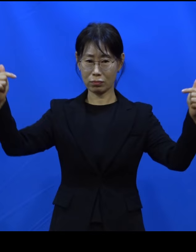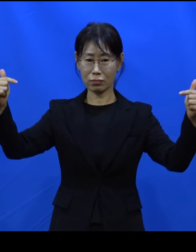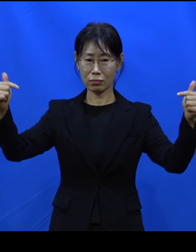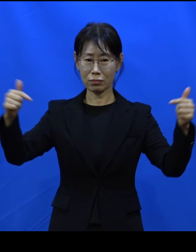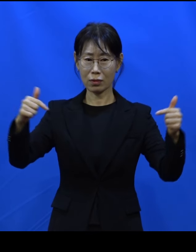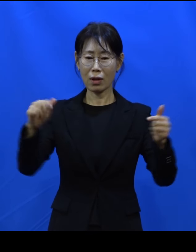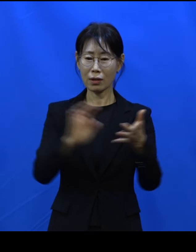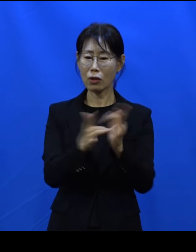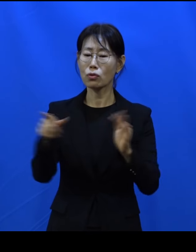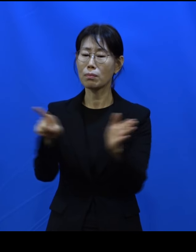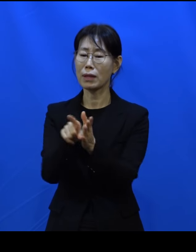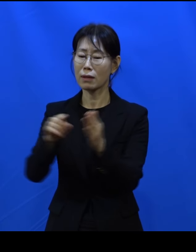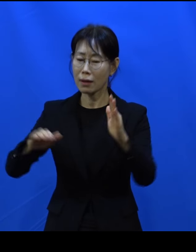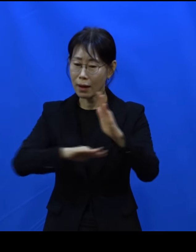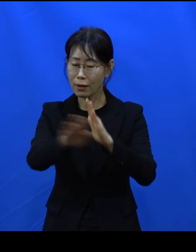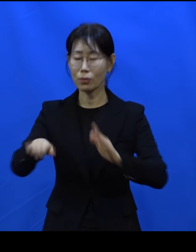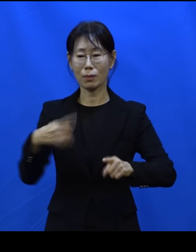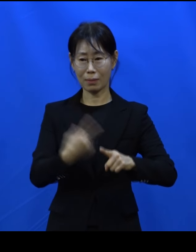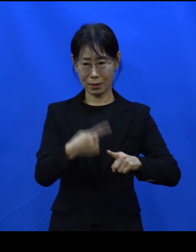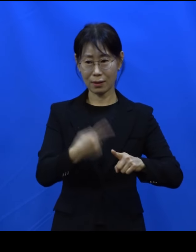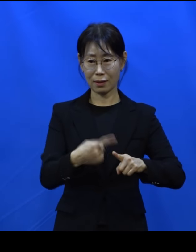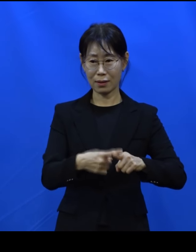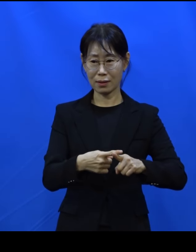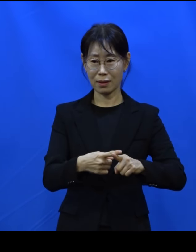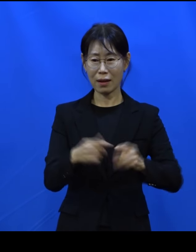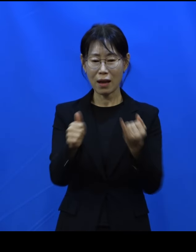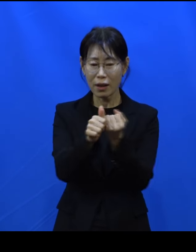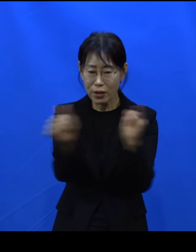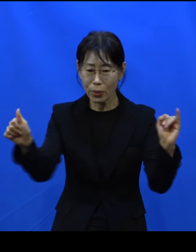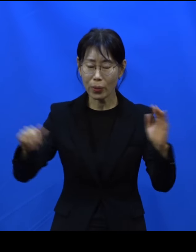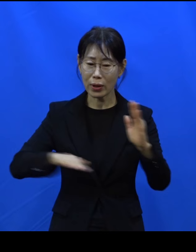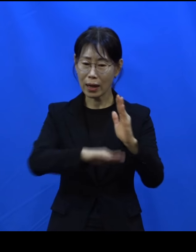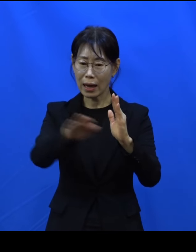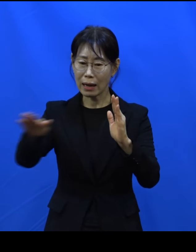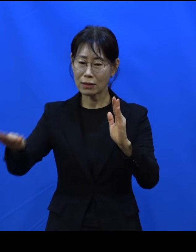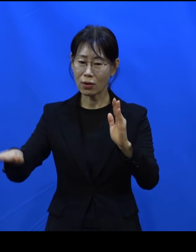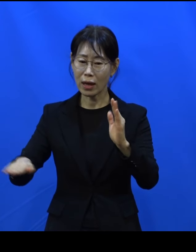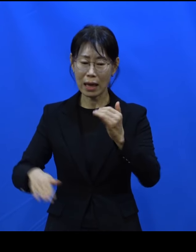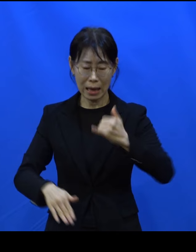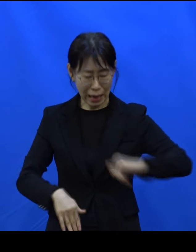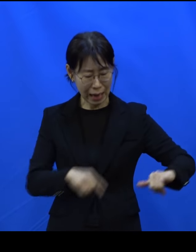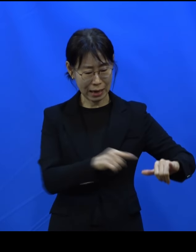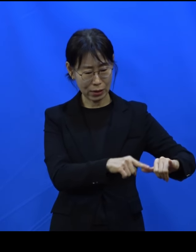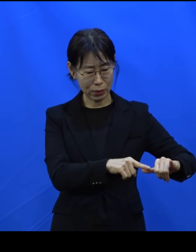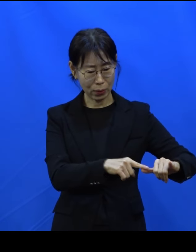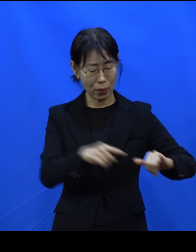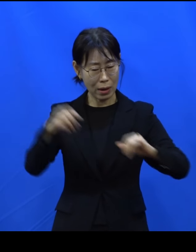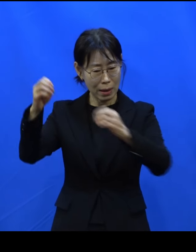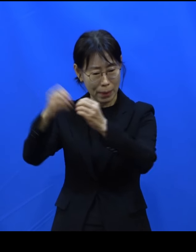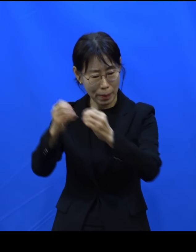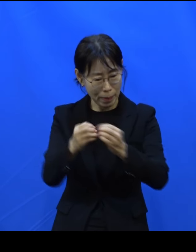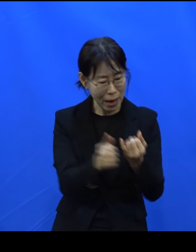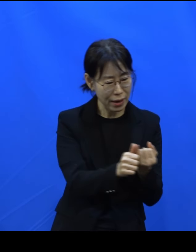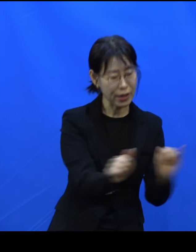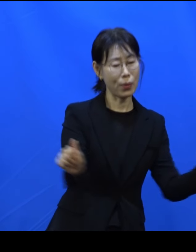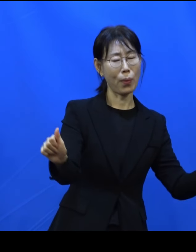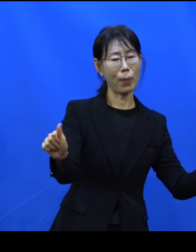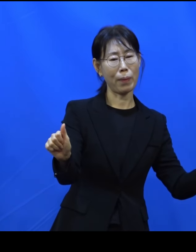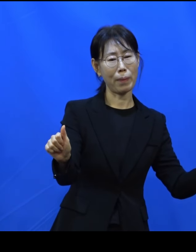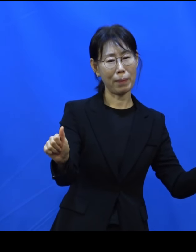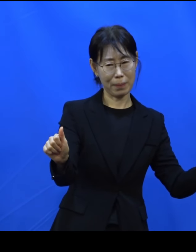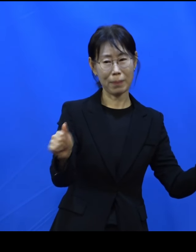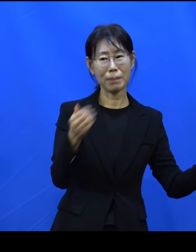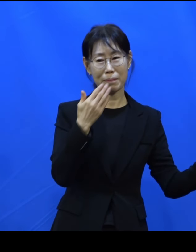가정도 마찬가지죠. 그리고 이런 이혼한 가정에서 자란 아이들 역시 이혼할 확률이 높다는 게 증명되고